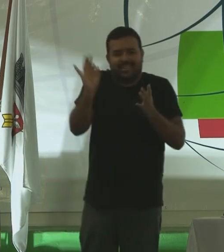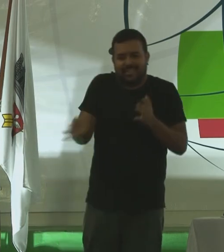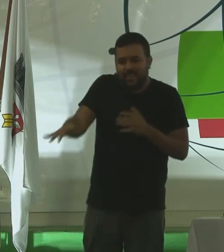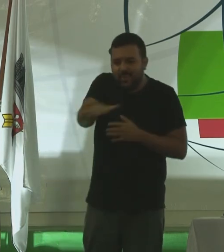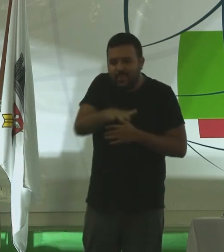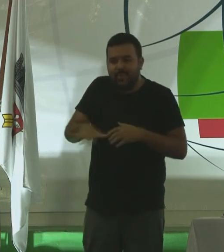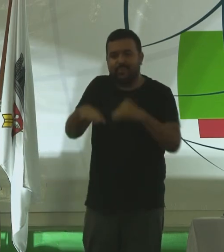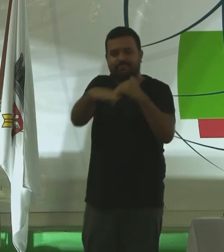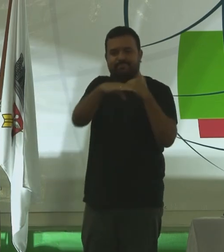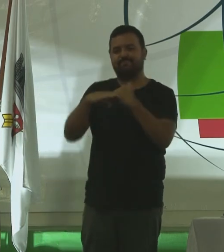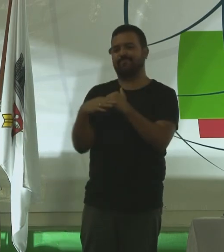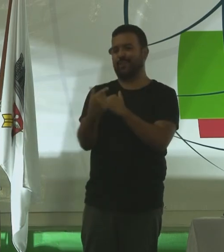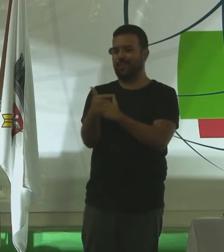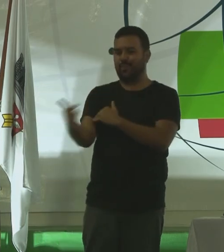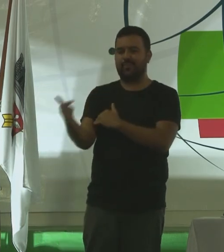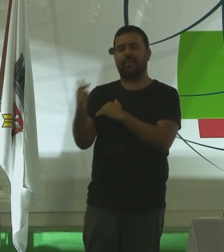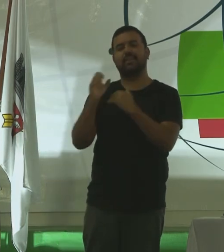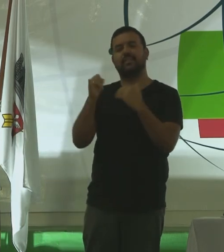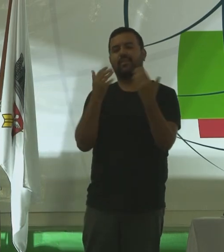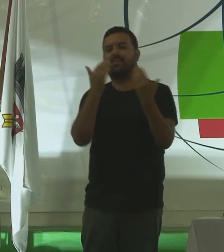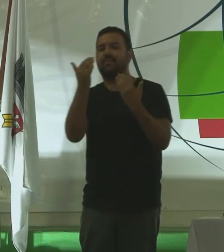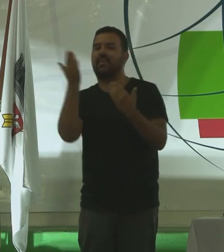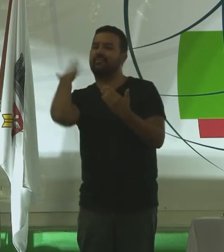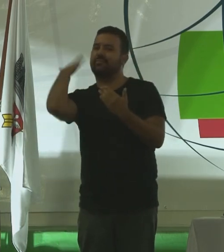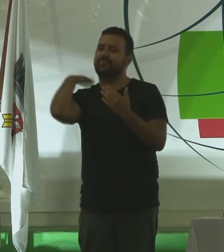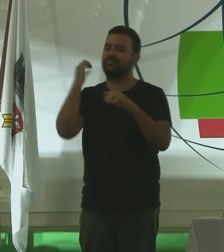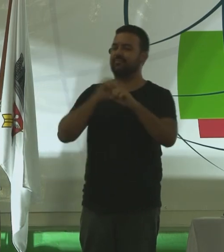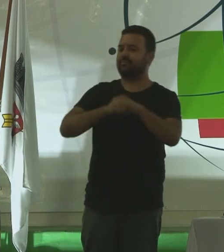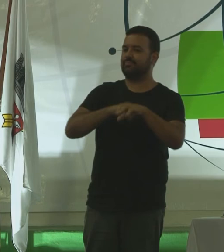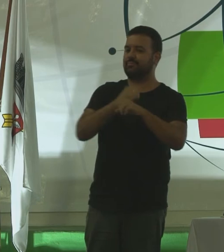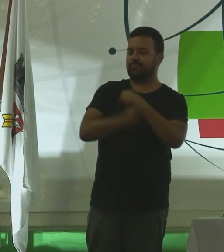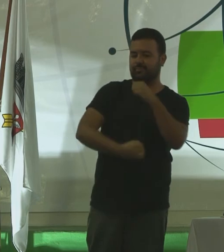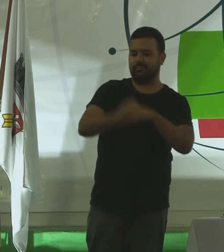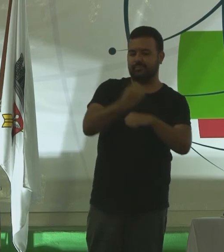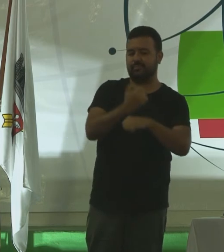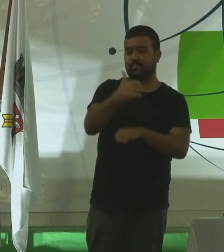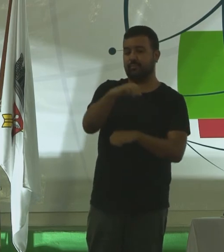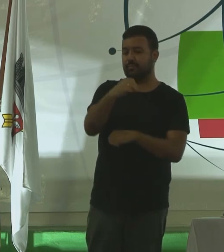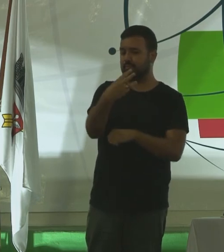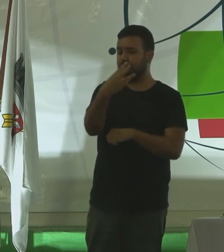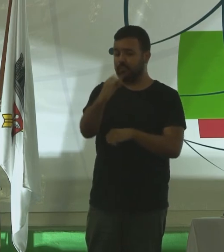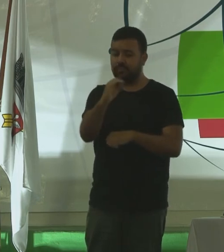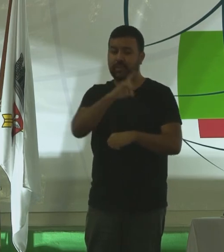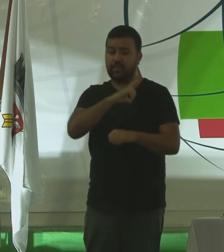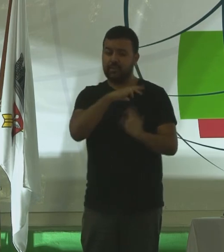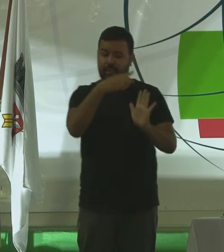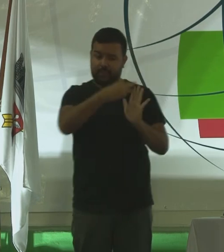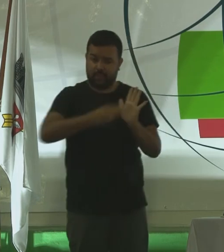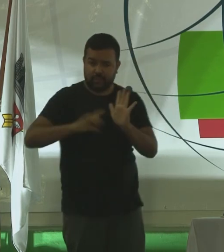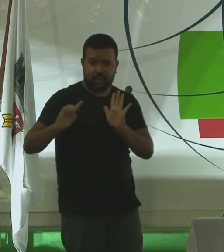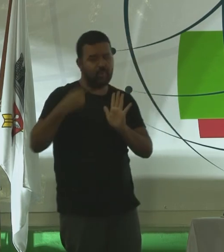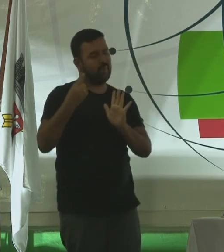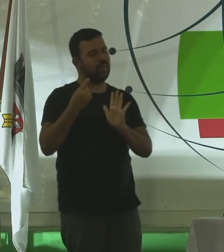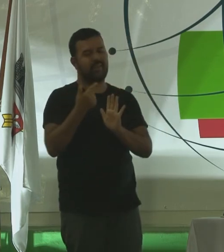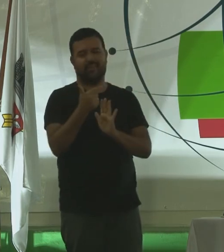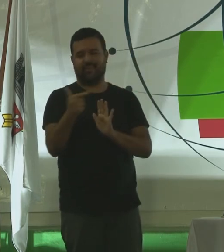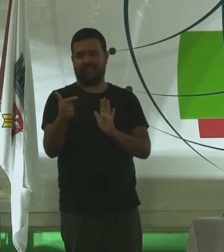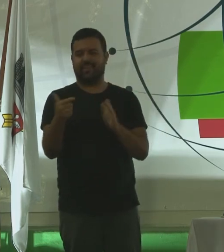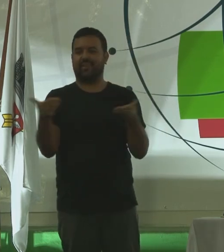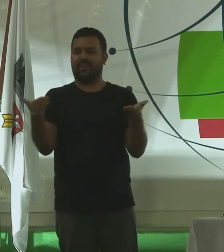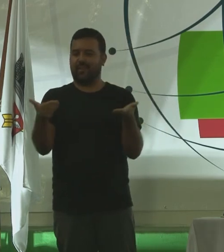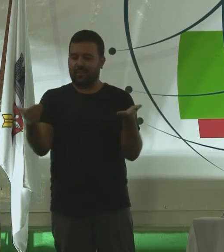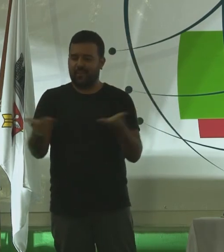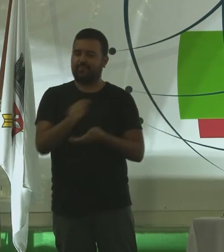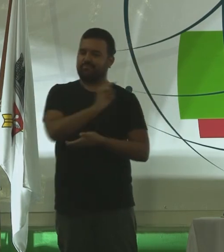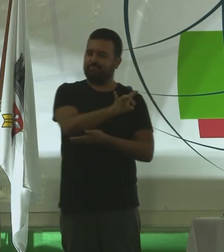da educação da década de 30, que a gente estudou, que aprende dessa forma. Os nossos alunos não aprendem mais